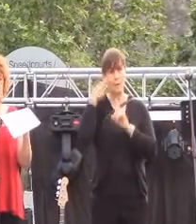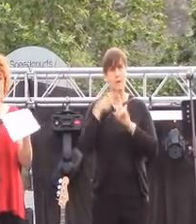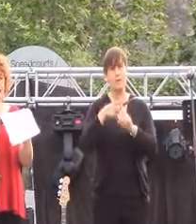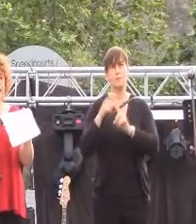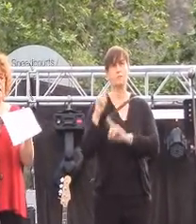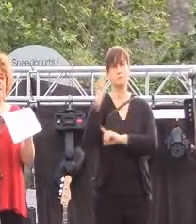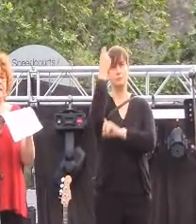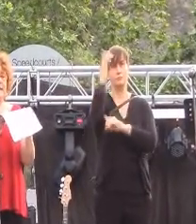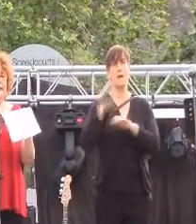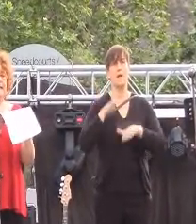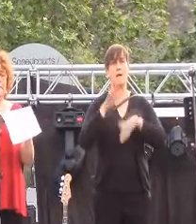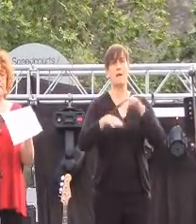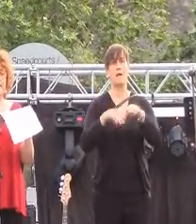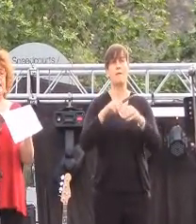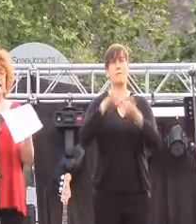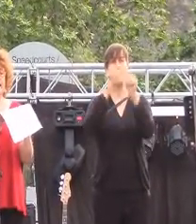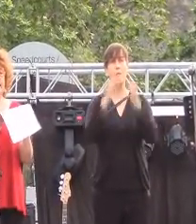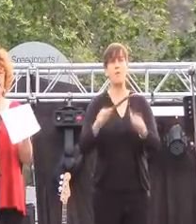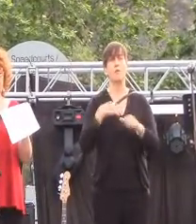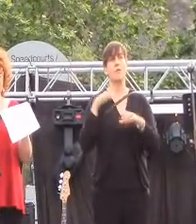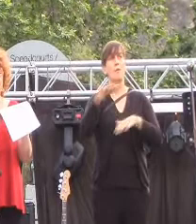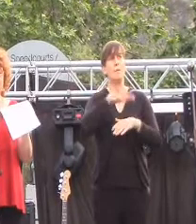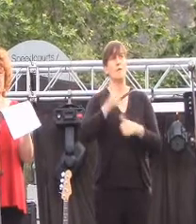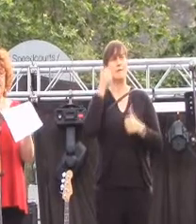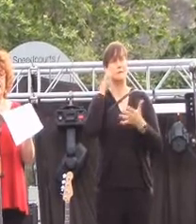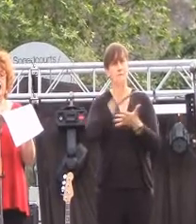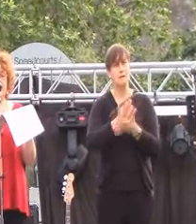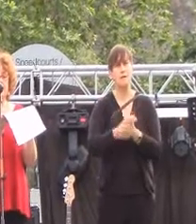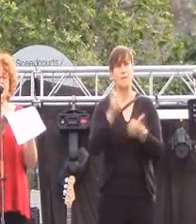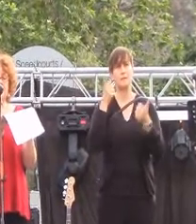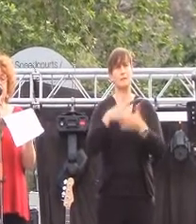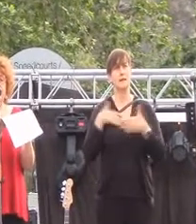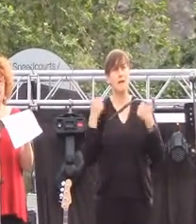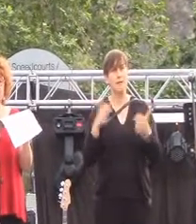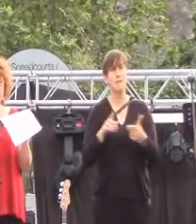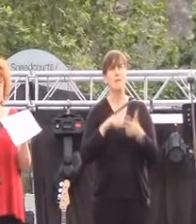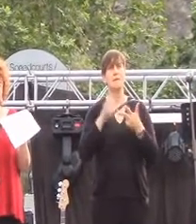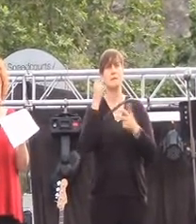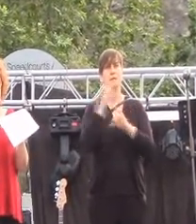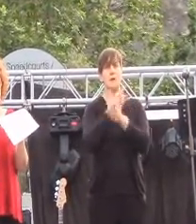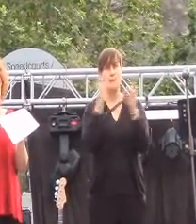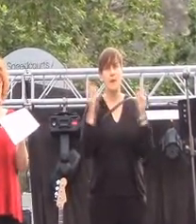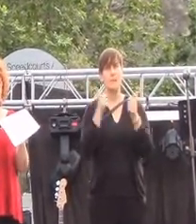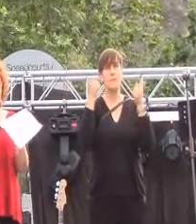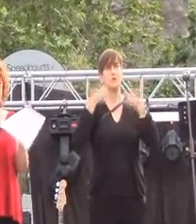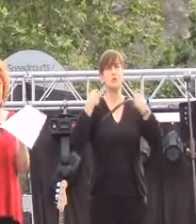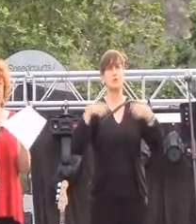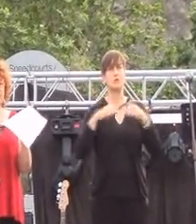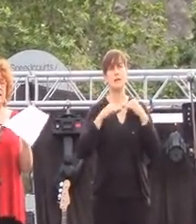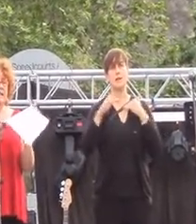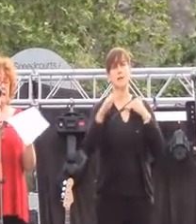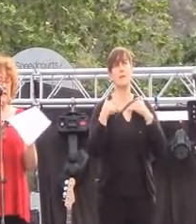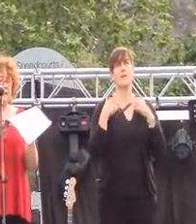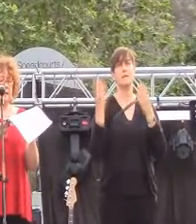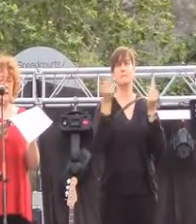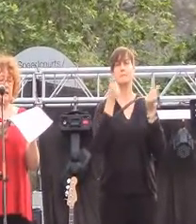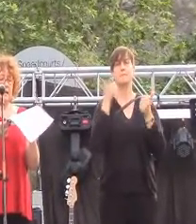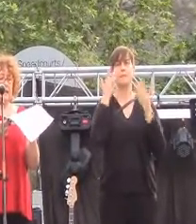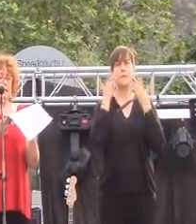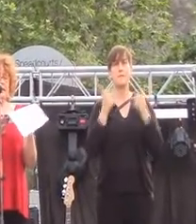cap a un model de barri més tranquil, més amable, més verd, més sostenible, amb un aire més